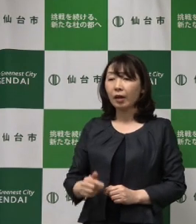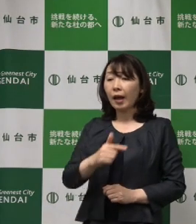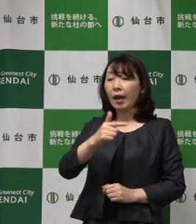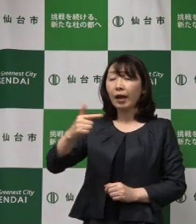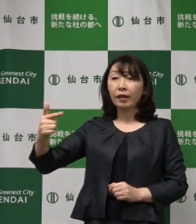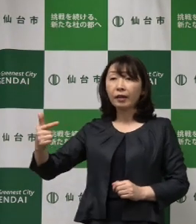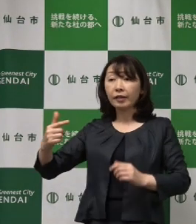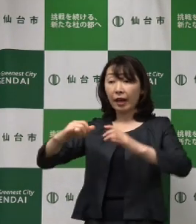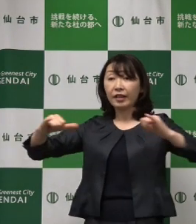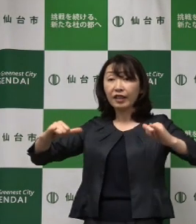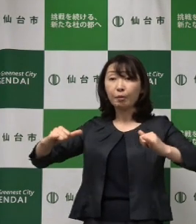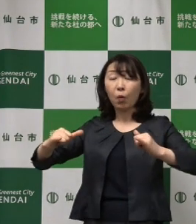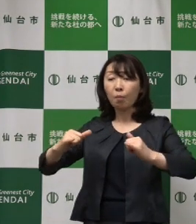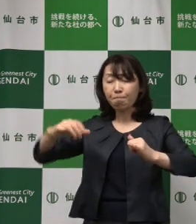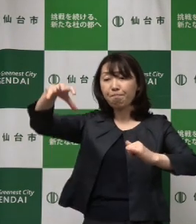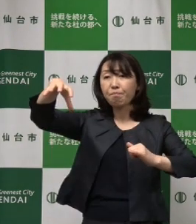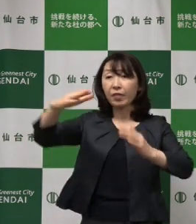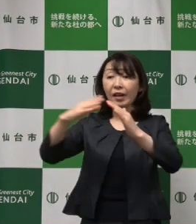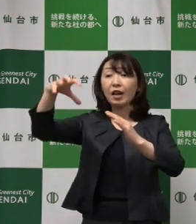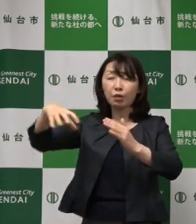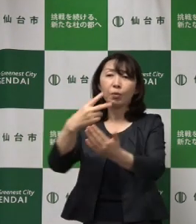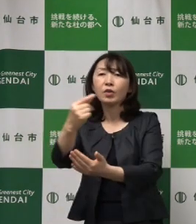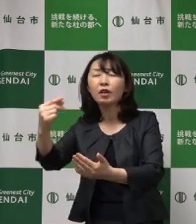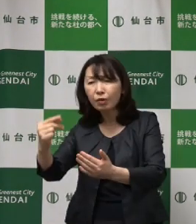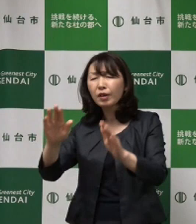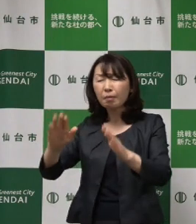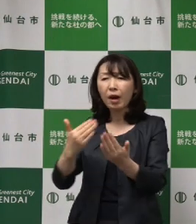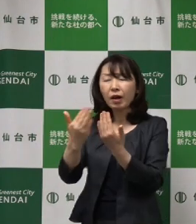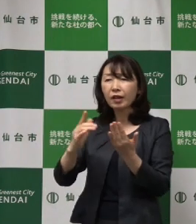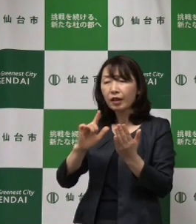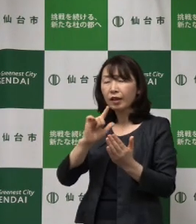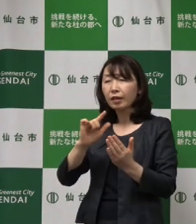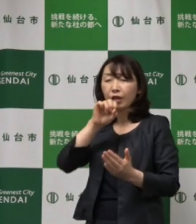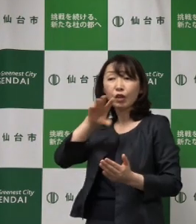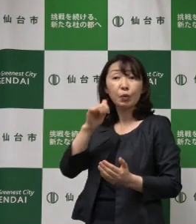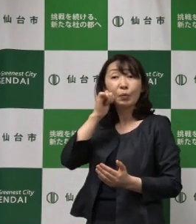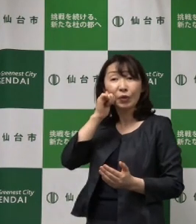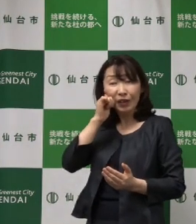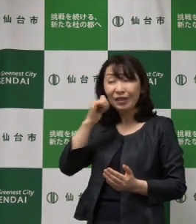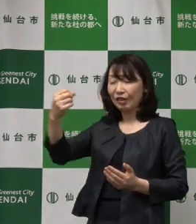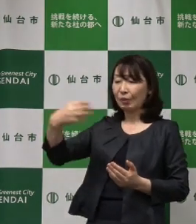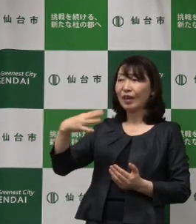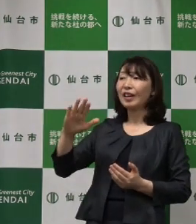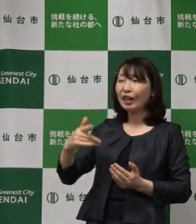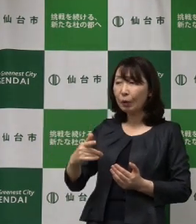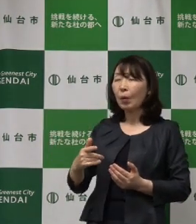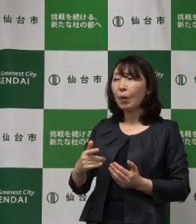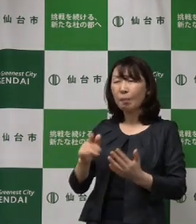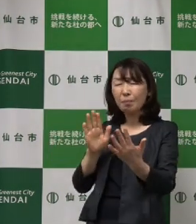月中ということで、だんだんそのリミット的なものも近づいているのかなと思って、直前になりすぎるとまた